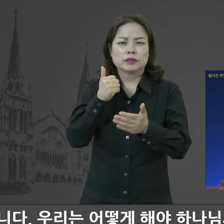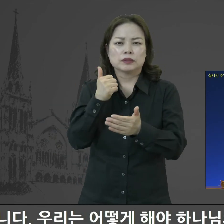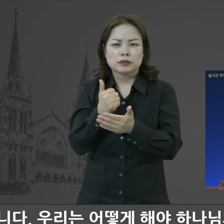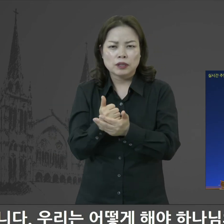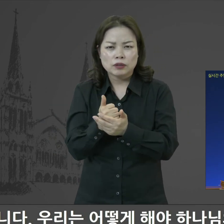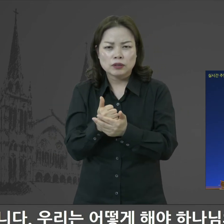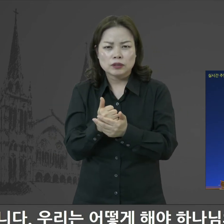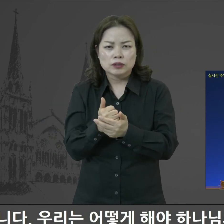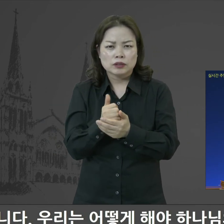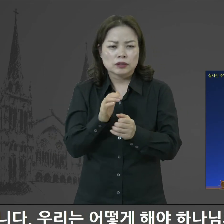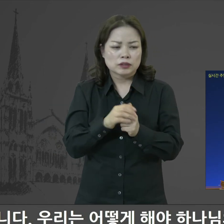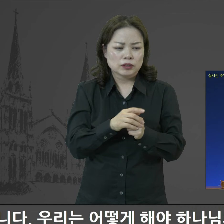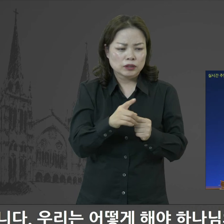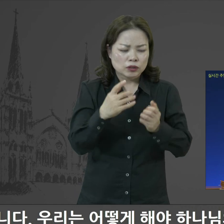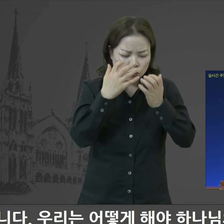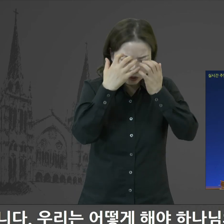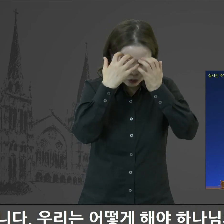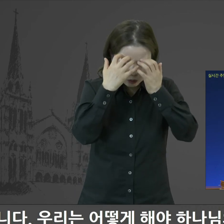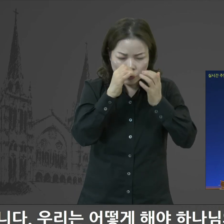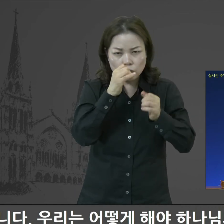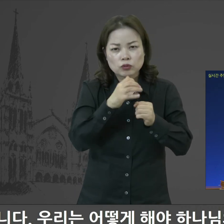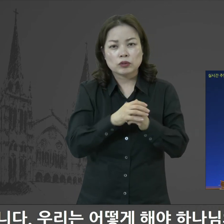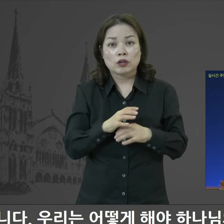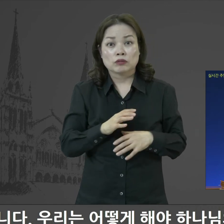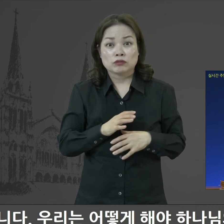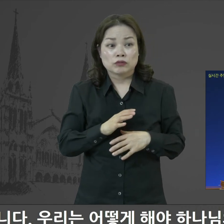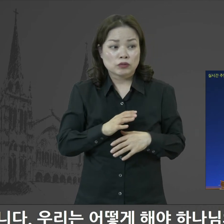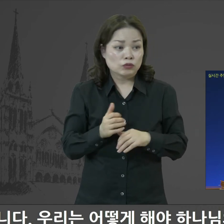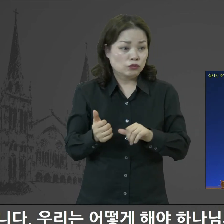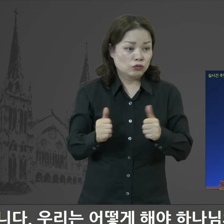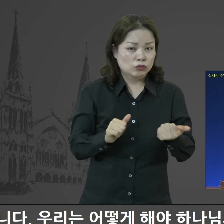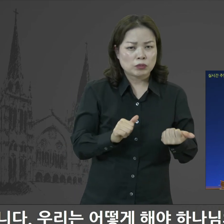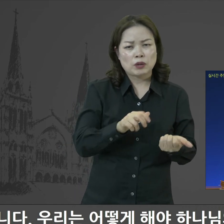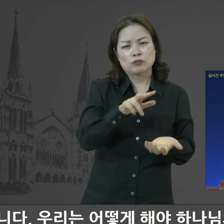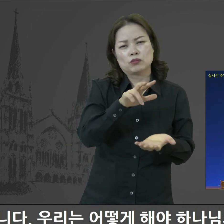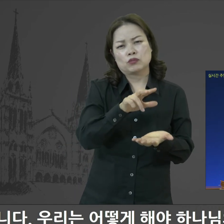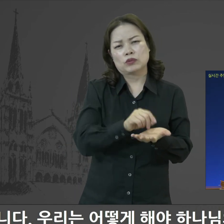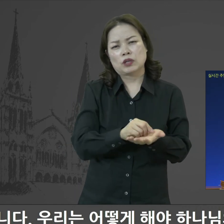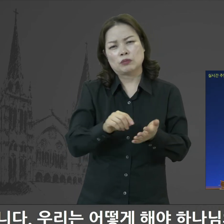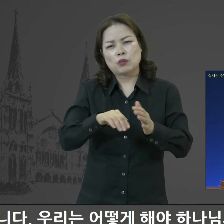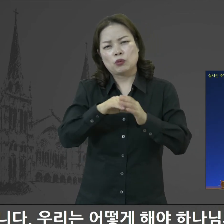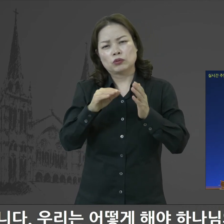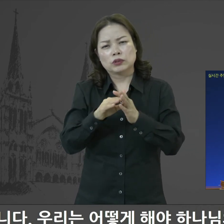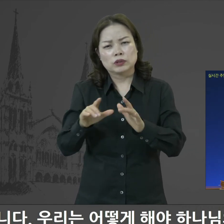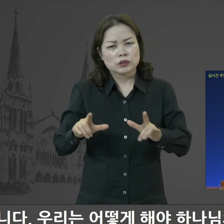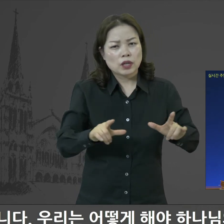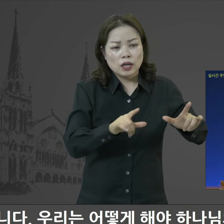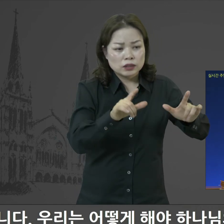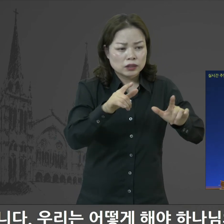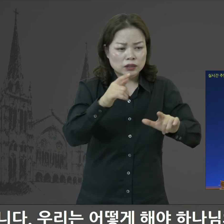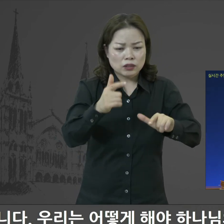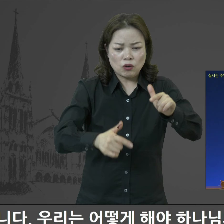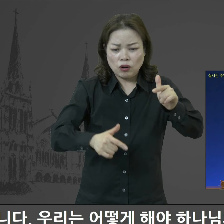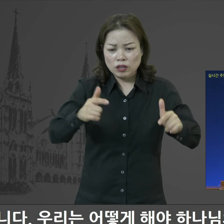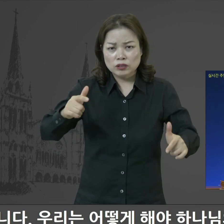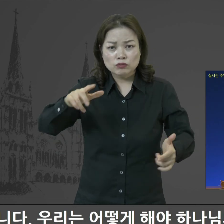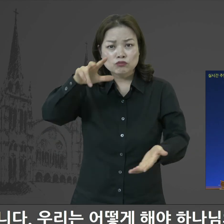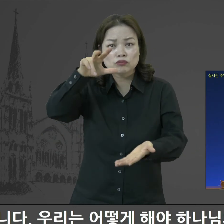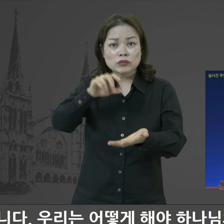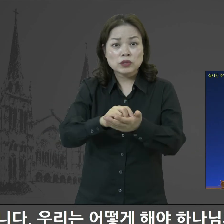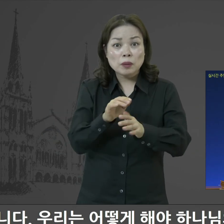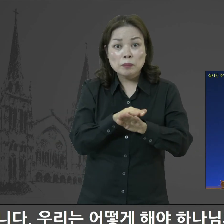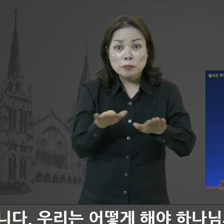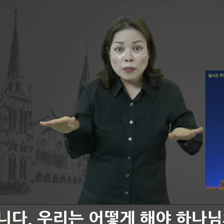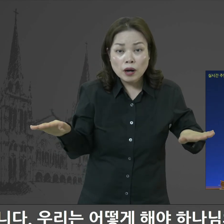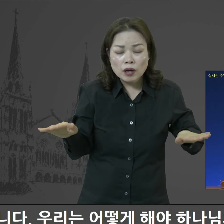임재하심을 말로 인간이 고통받고 있는 두려움과 죽음의 문제, 그 모든 내 삶의 여러 가지 문제를 해결할 수